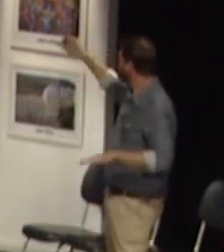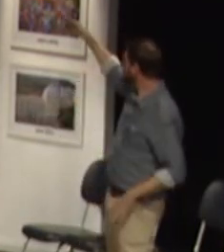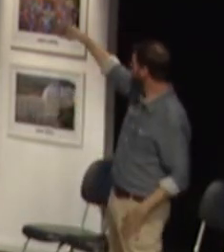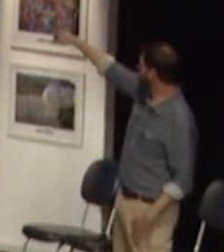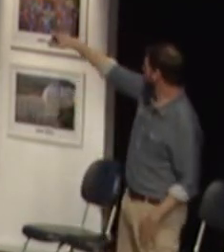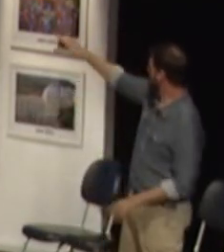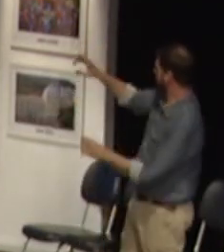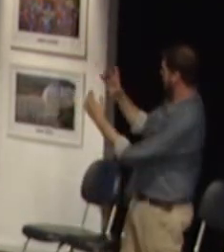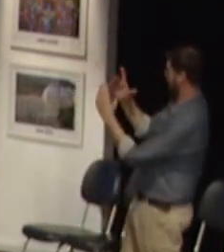nosso momento.